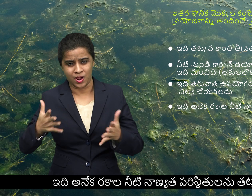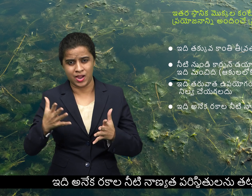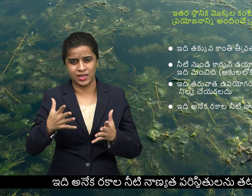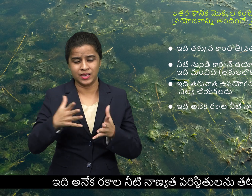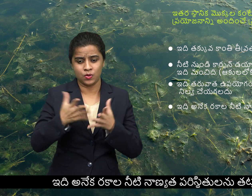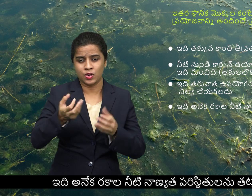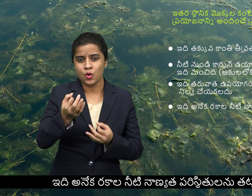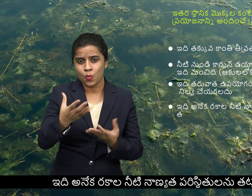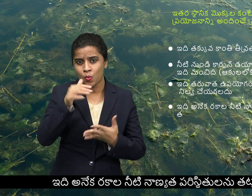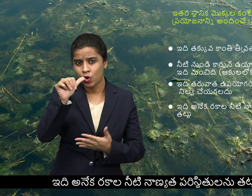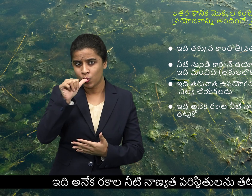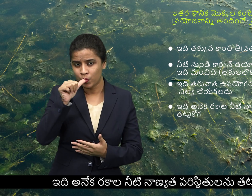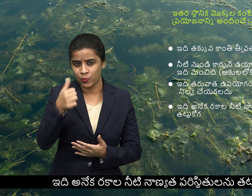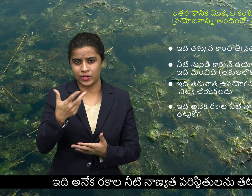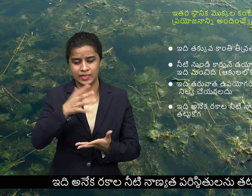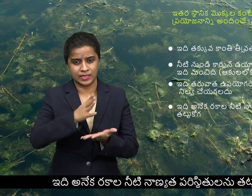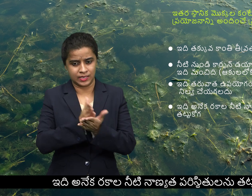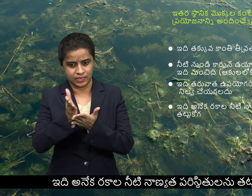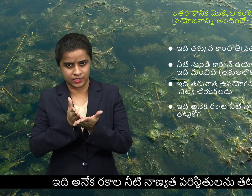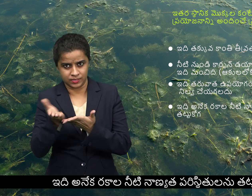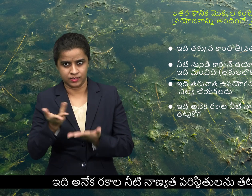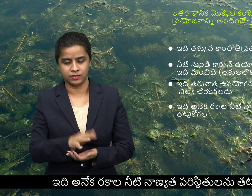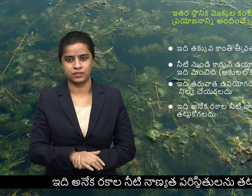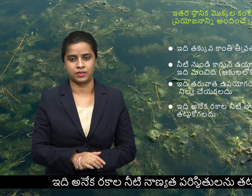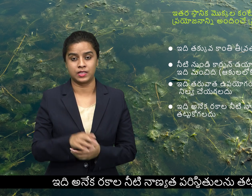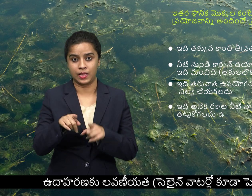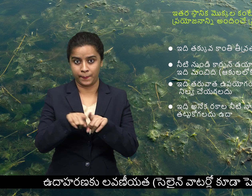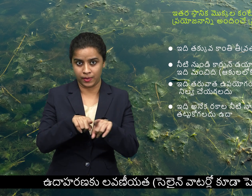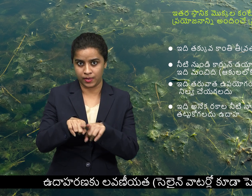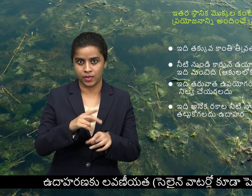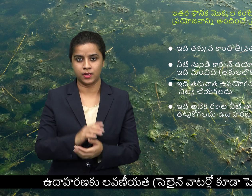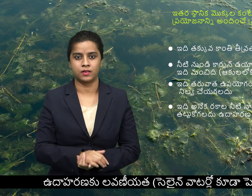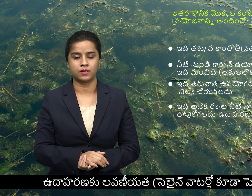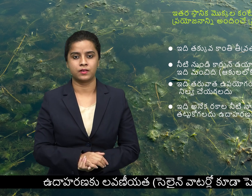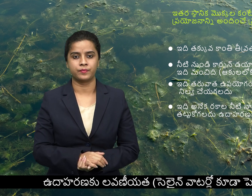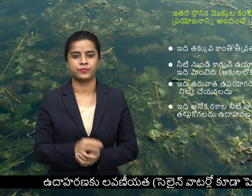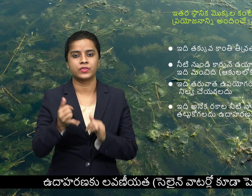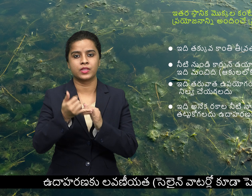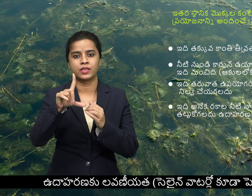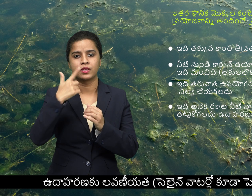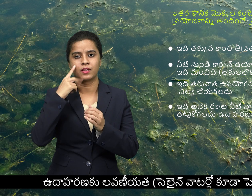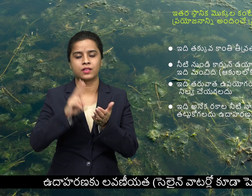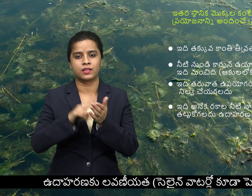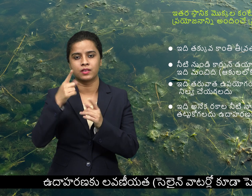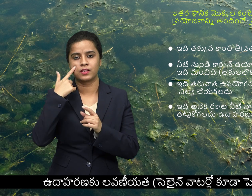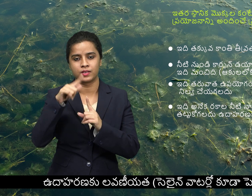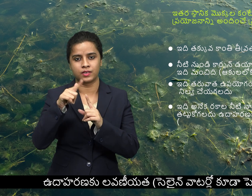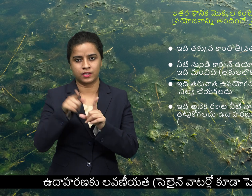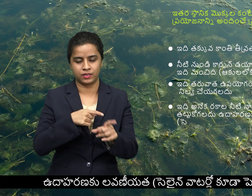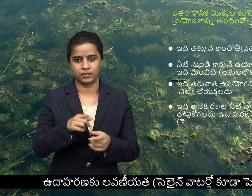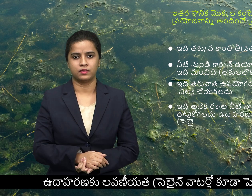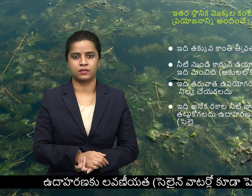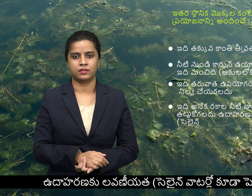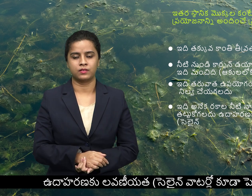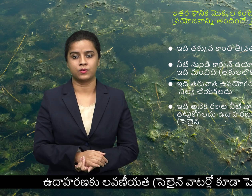ఇది అనేక రకాల నీటి నాణ్యతా పరిస్థితులను తట్టుకోగలదు. ఉదాహరణకు లవణీయత సెలైన్ వాటర్లో